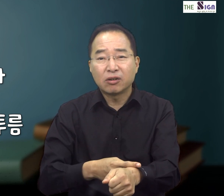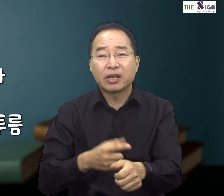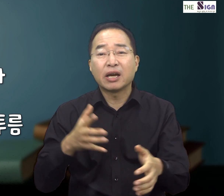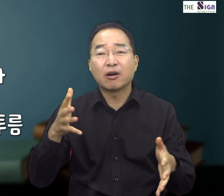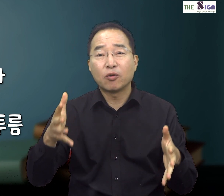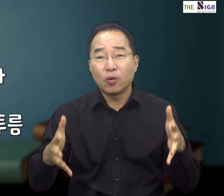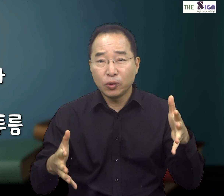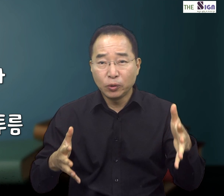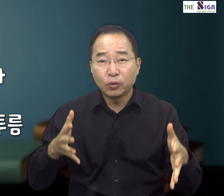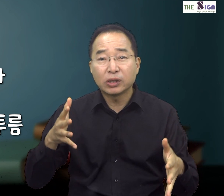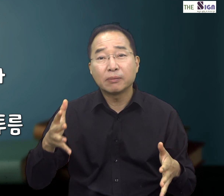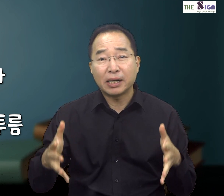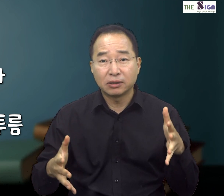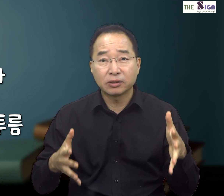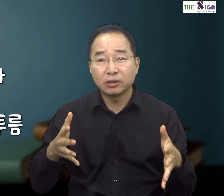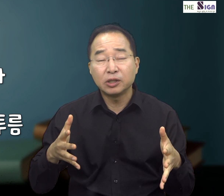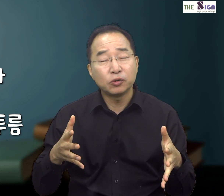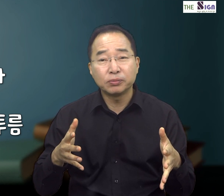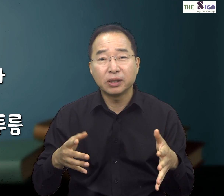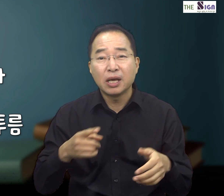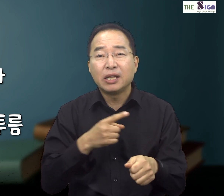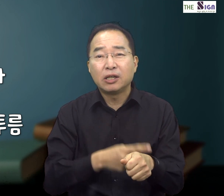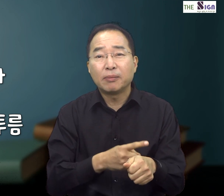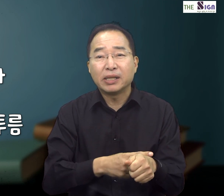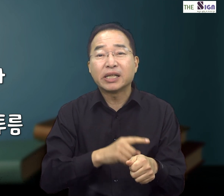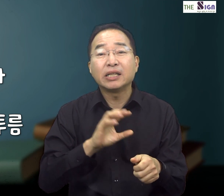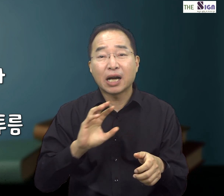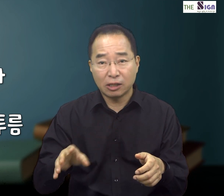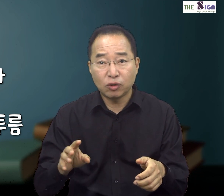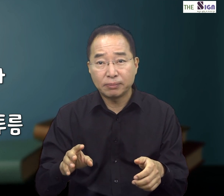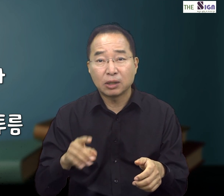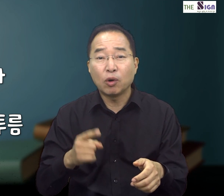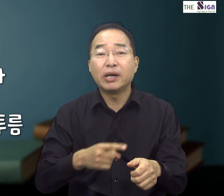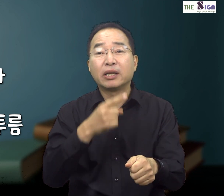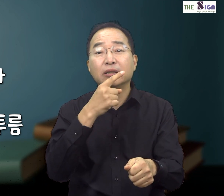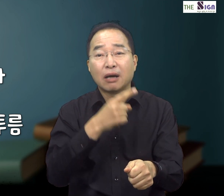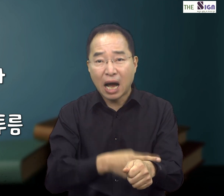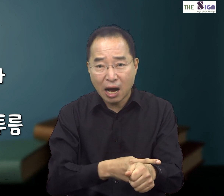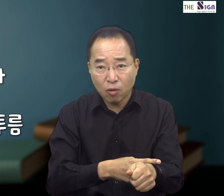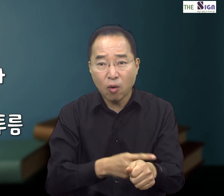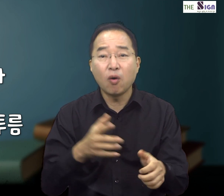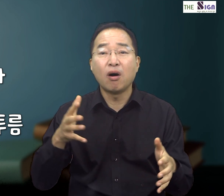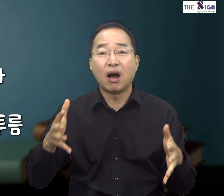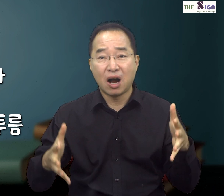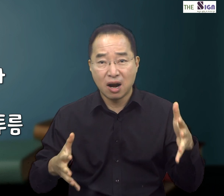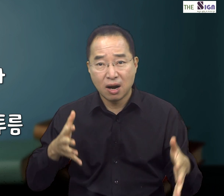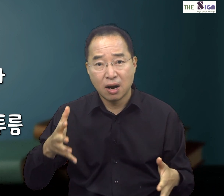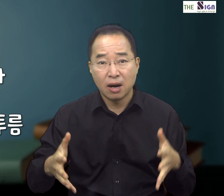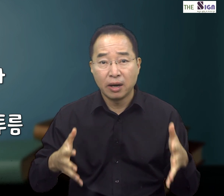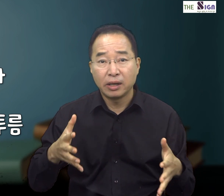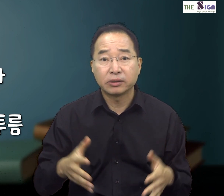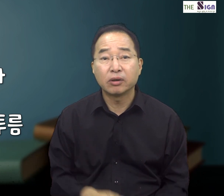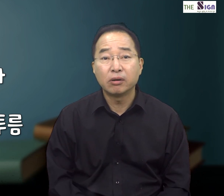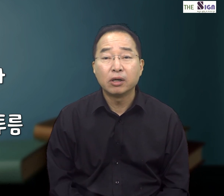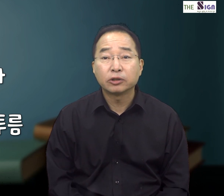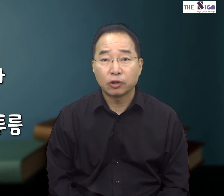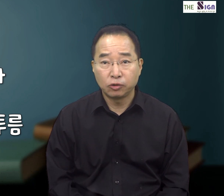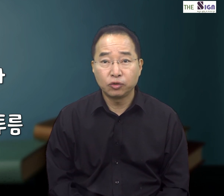이렇게 하고 요 동작을 많이 썼어요. 근데 요즘은 이걸 많이 생략하기도 합니다. 원래는 하고 그래서 서투름에